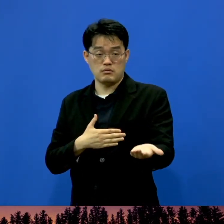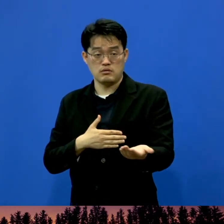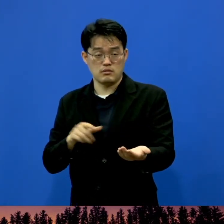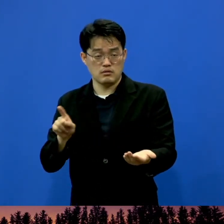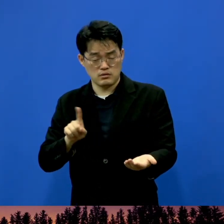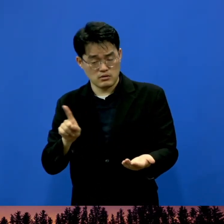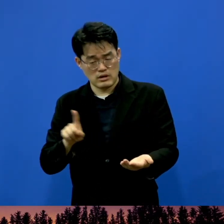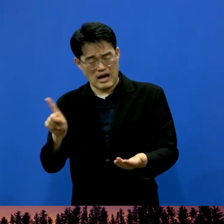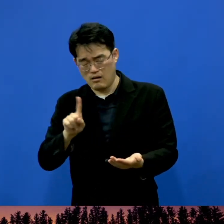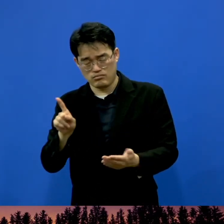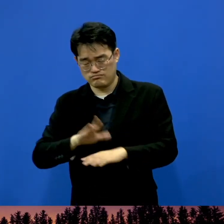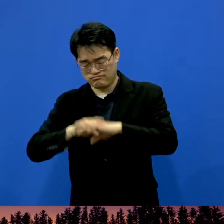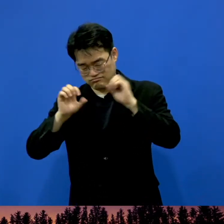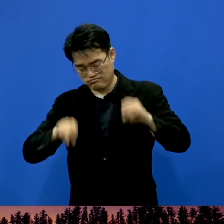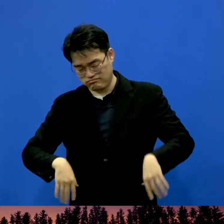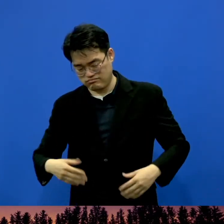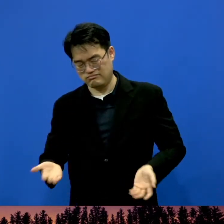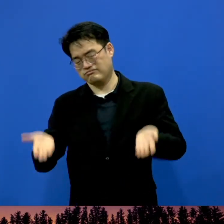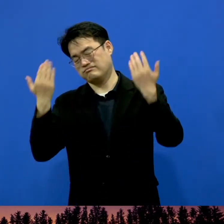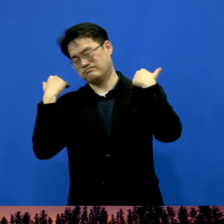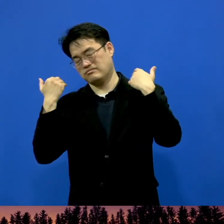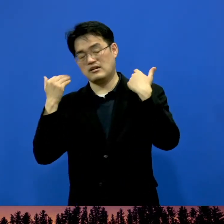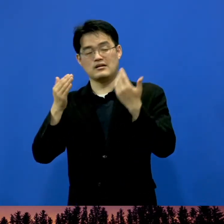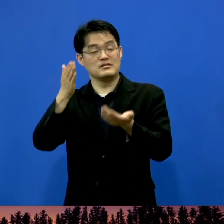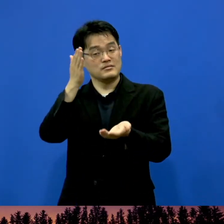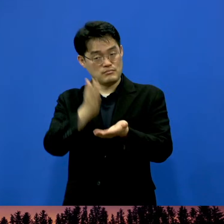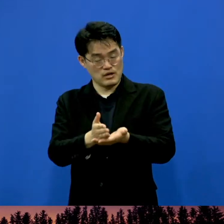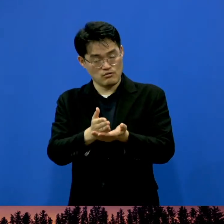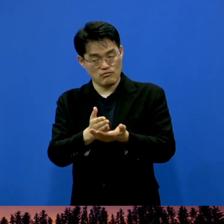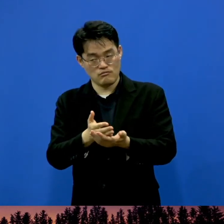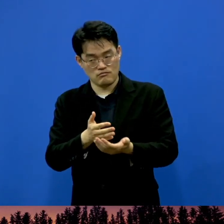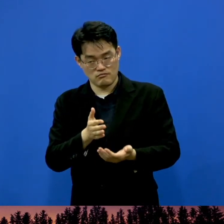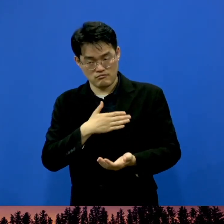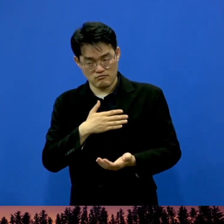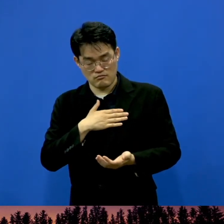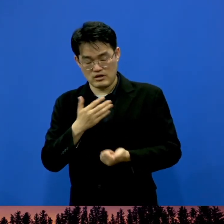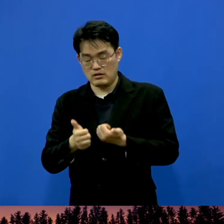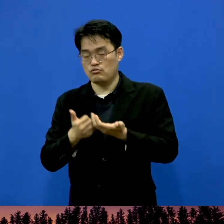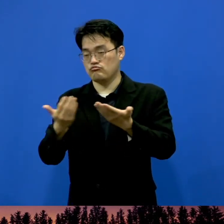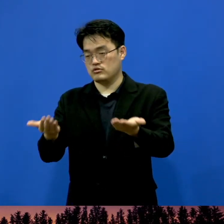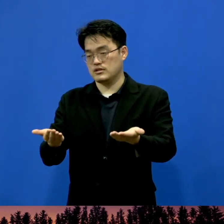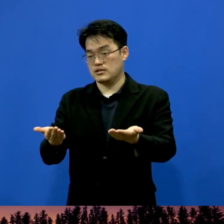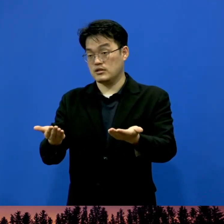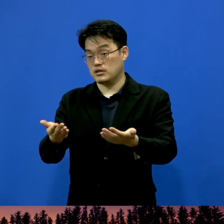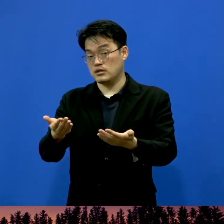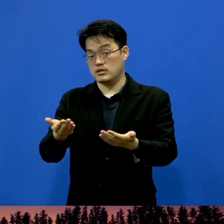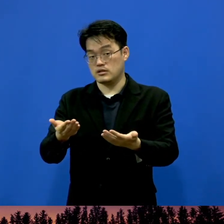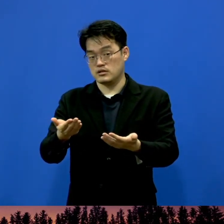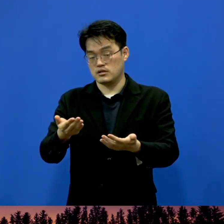시간 속에 그냥 파묻히지 말고 정신을 차리고 오늘 주어진 자리에서